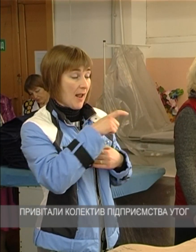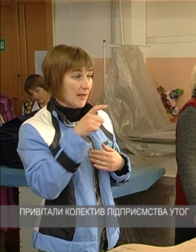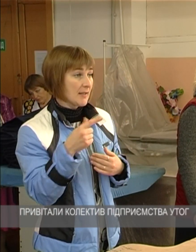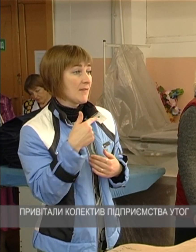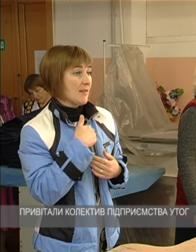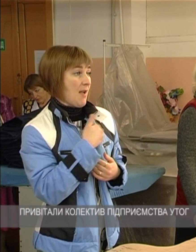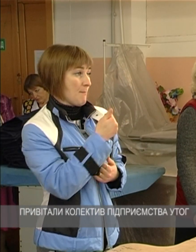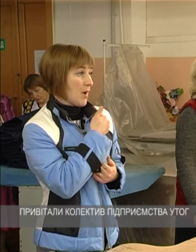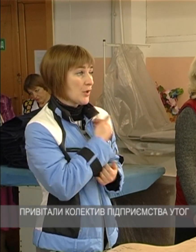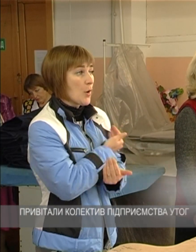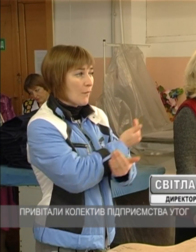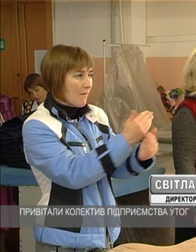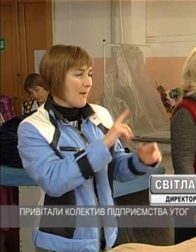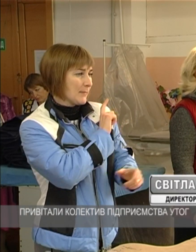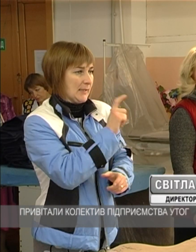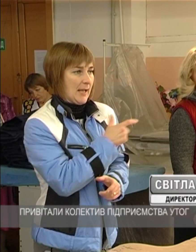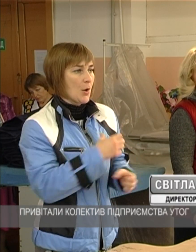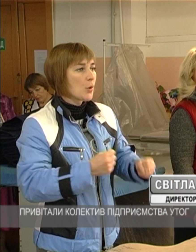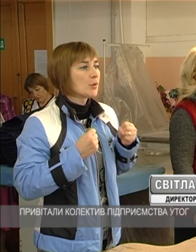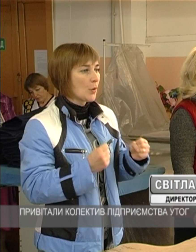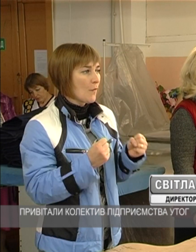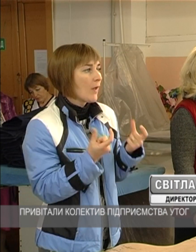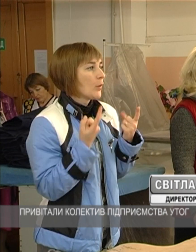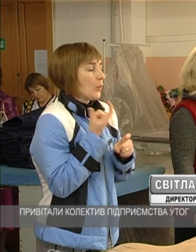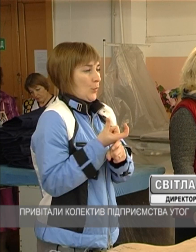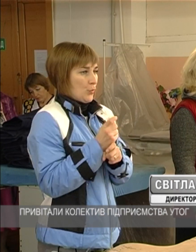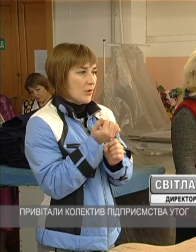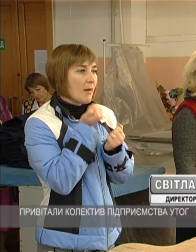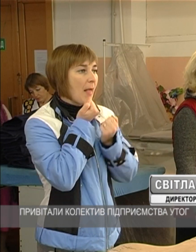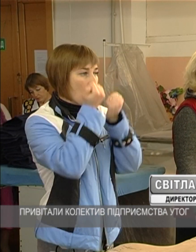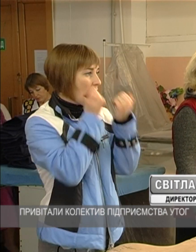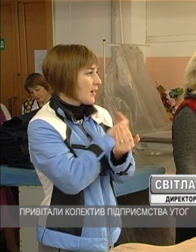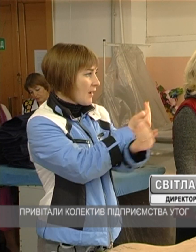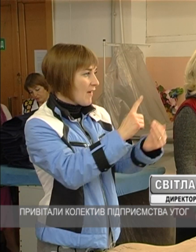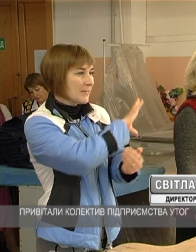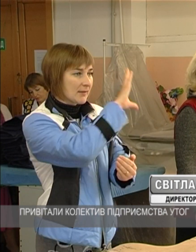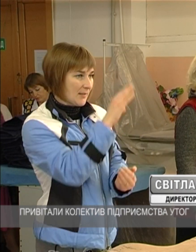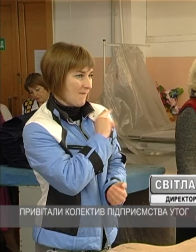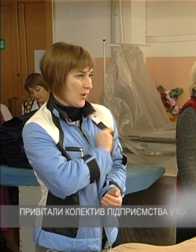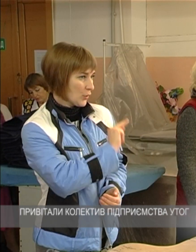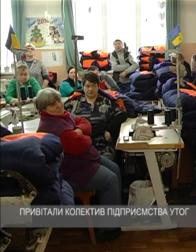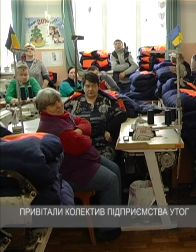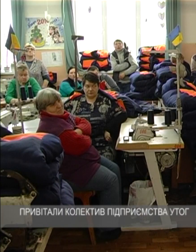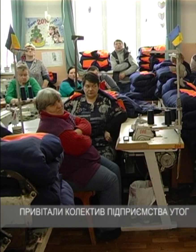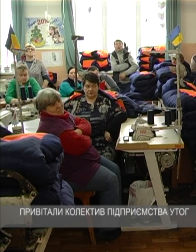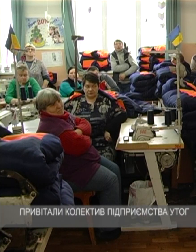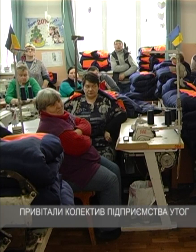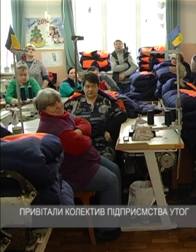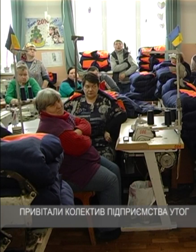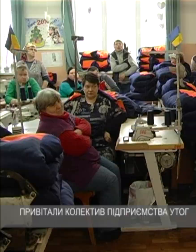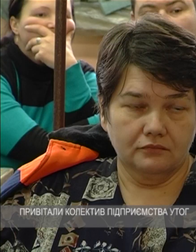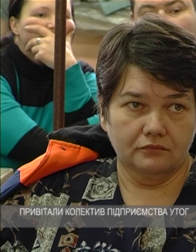вам крепкого-крепкого здоровья. Я очень благодарна вам за ваш труд, за ваше терпение, за